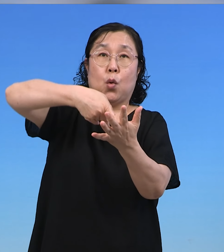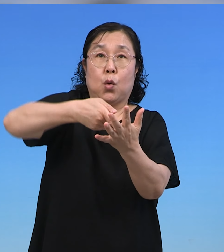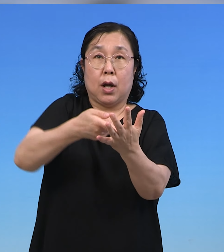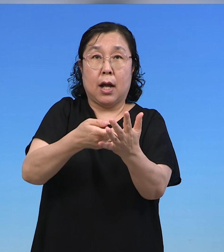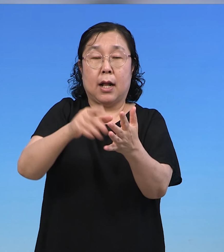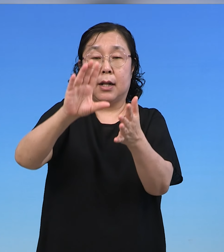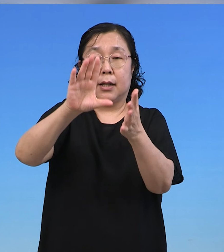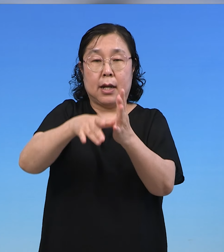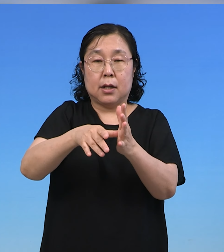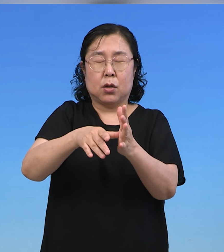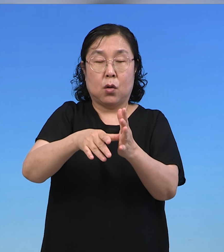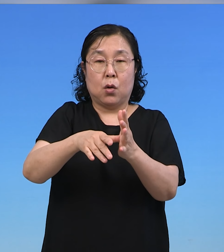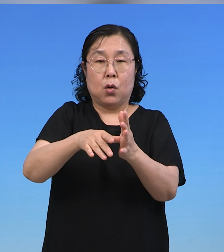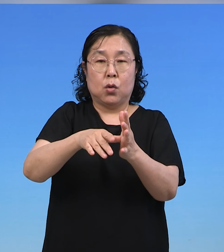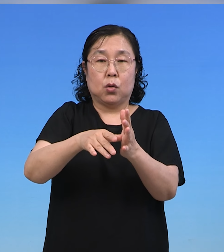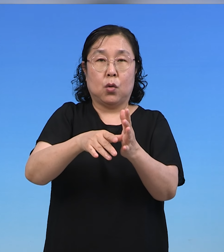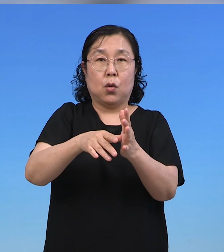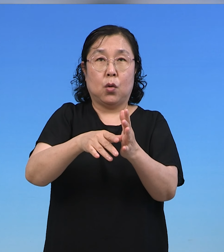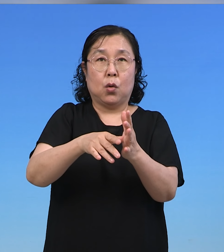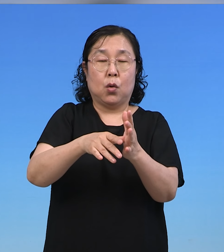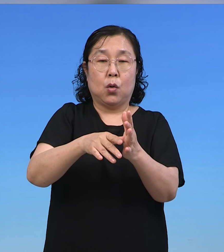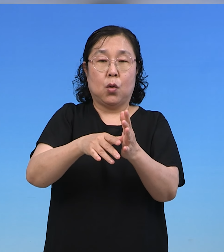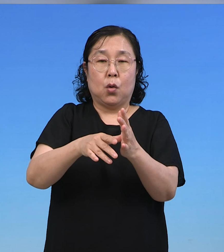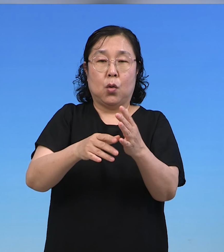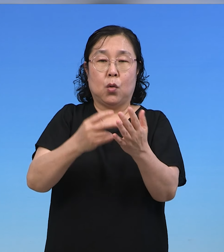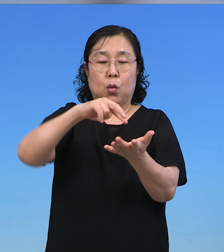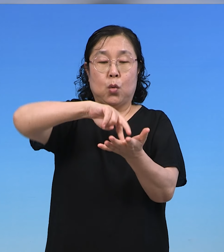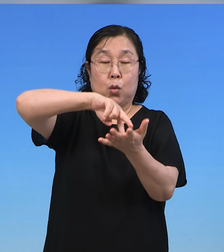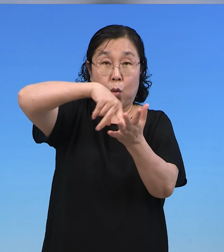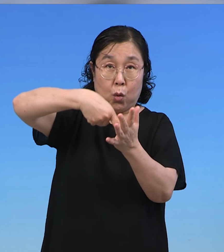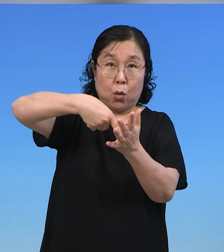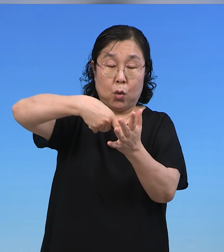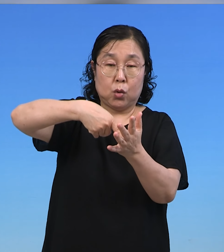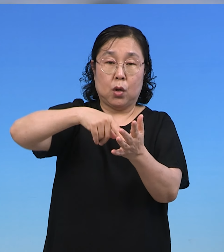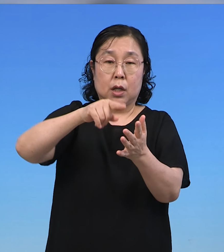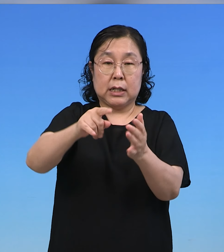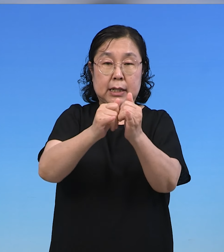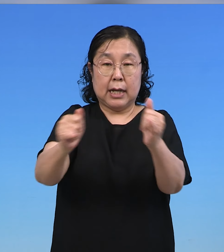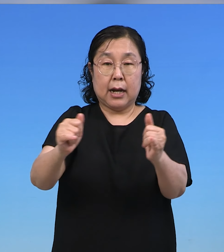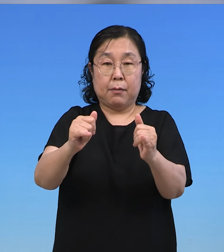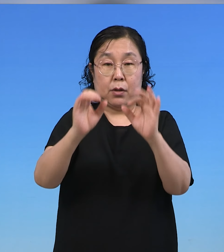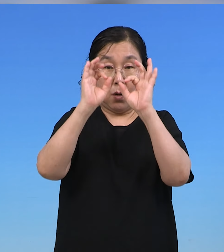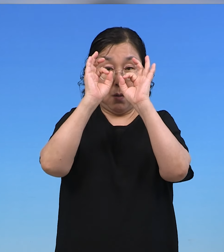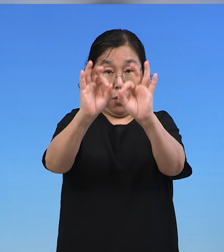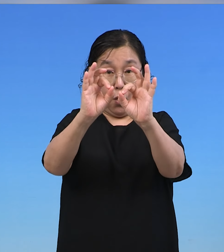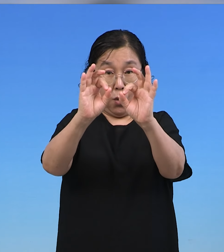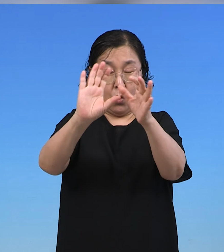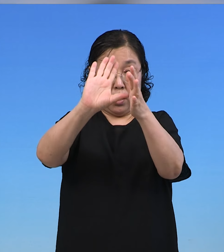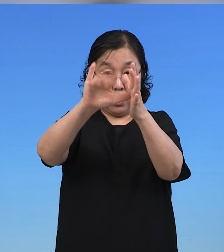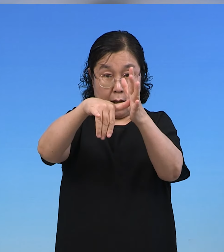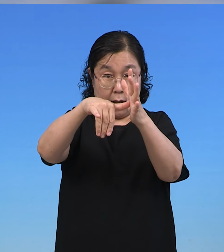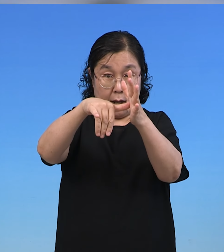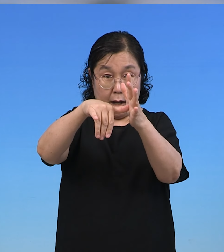회전할 때는 빨리 이쪽으로 돌려가지고 이렇게 또 그 사람을 본대요. 내 옛날에 이거 설교할 때는 내가 몸이 유연해서 다 직접